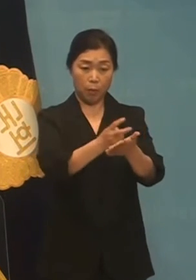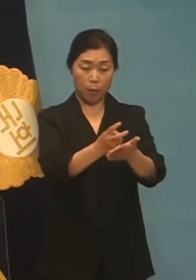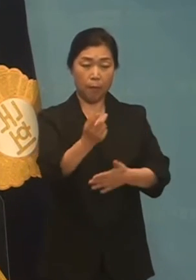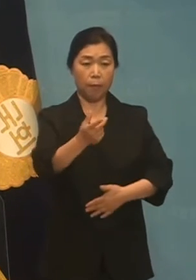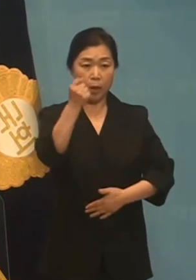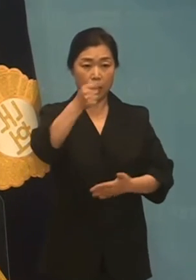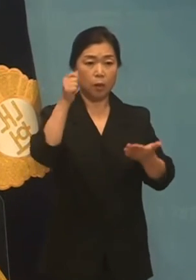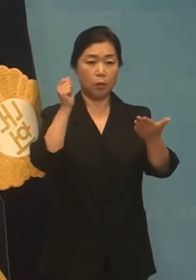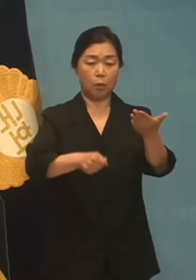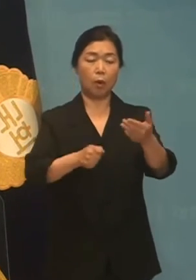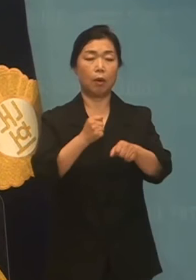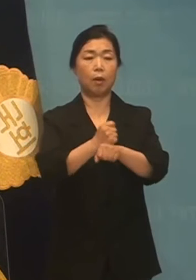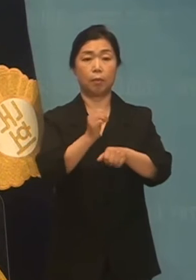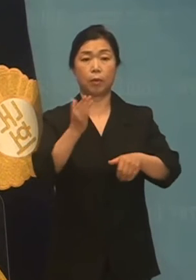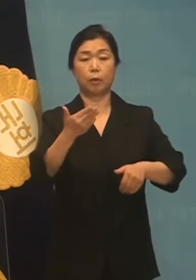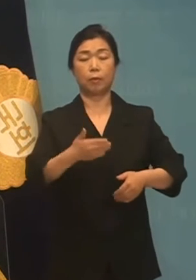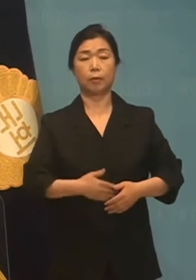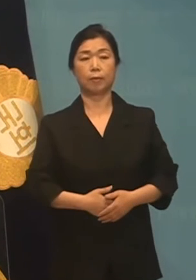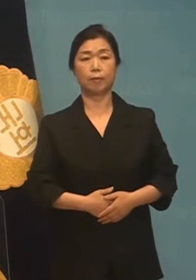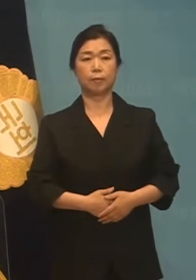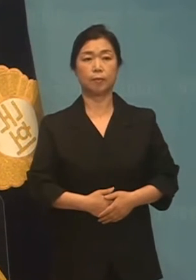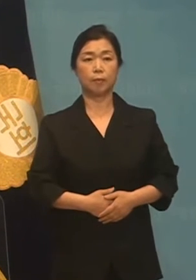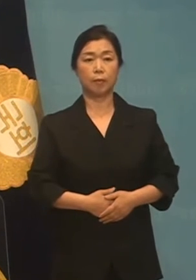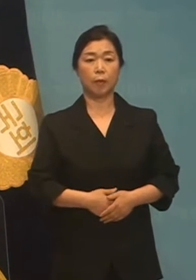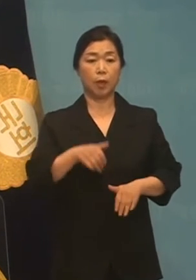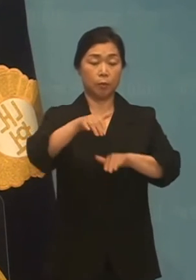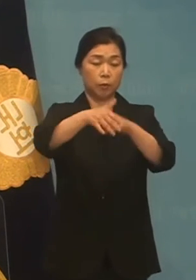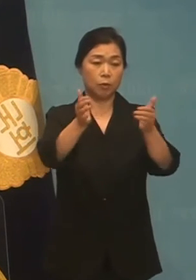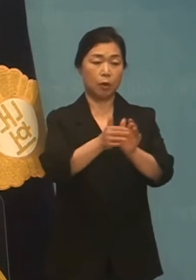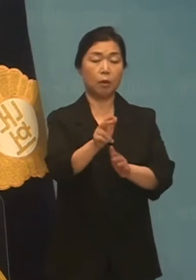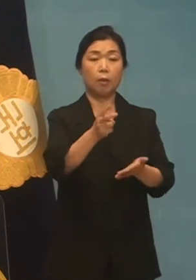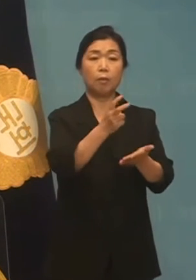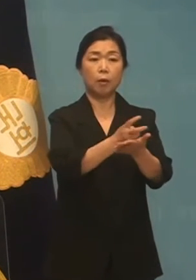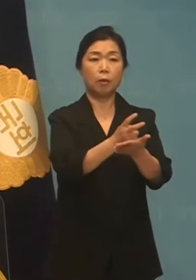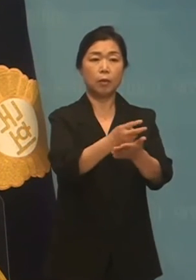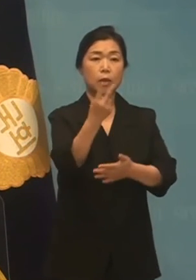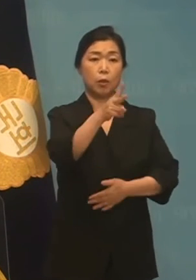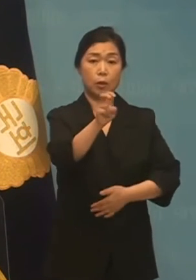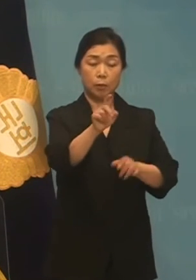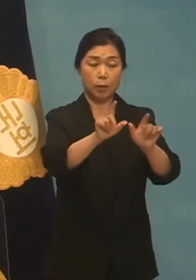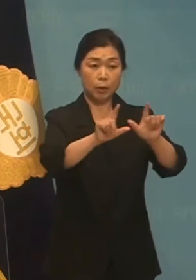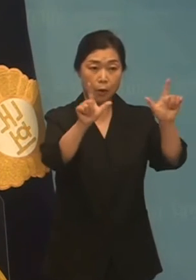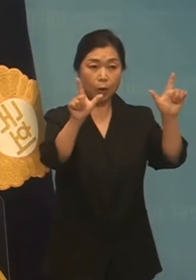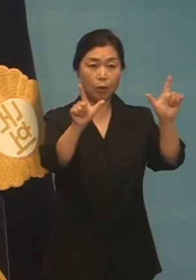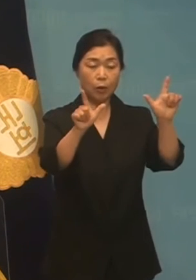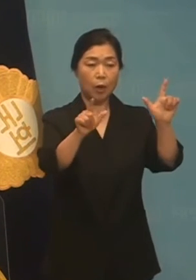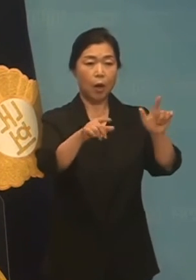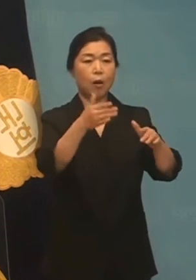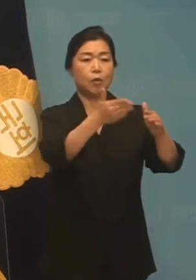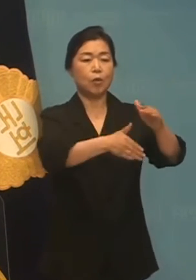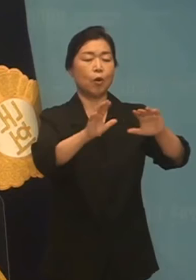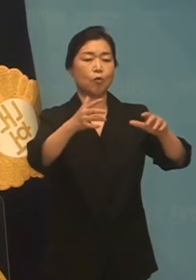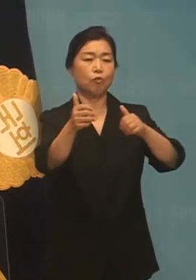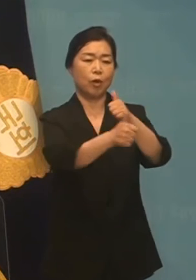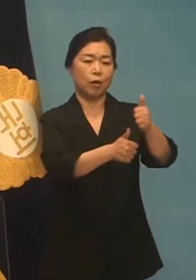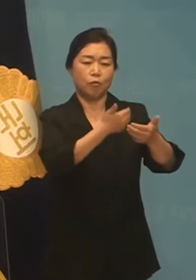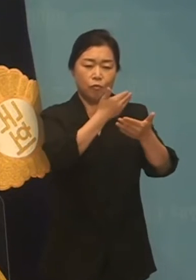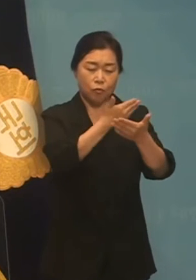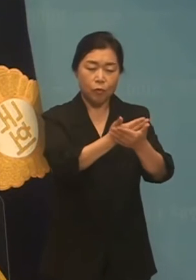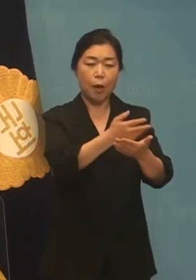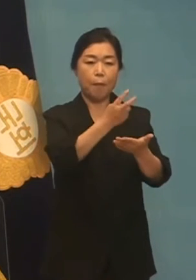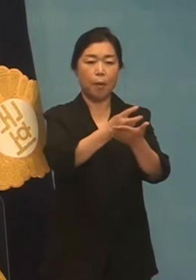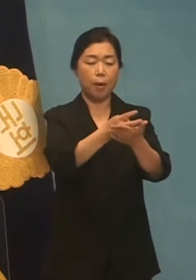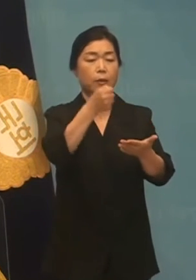조속히 통과되어야 합니다. 더불어민주당이 이 법을 2021년 정기국회 중점